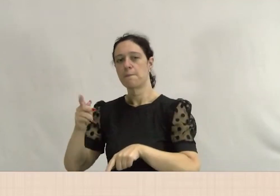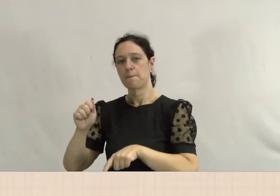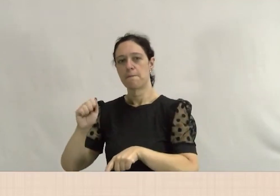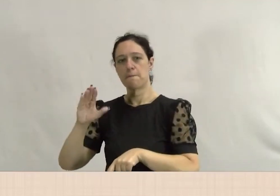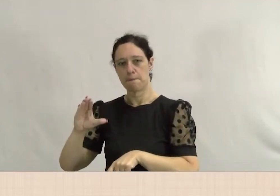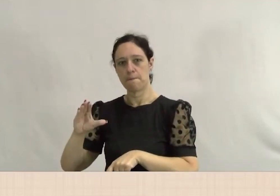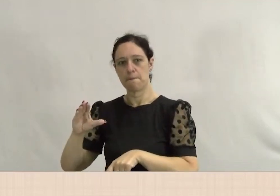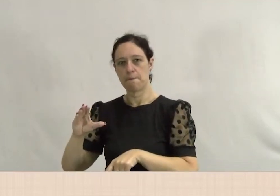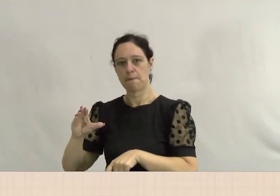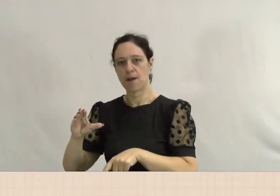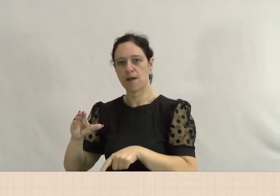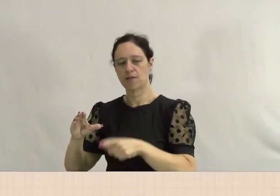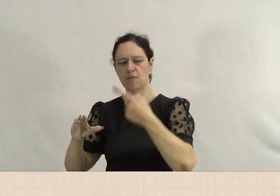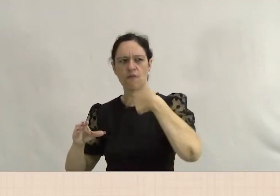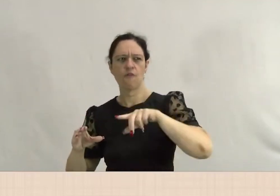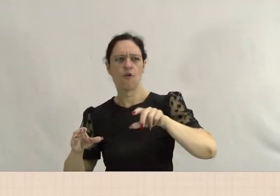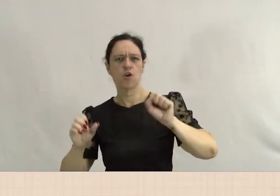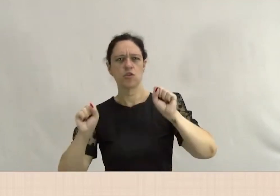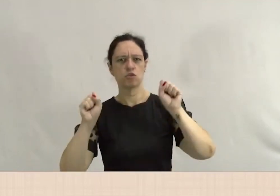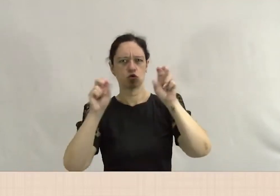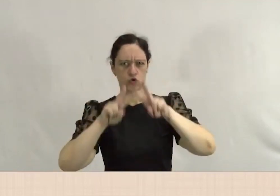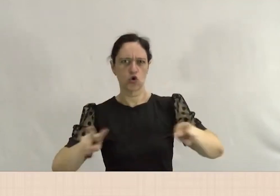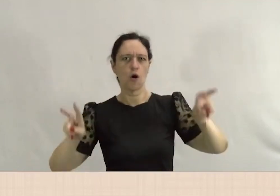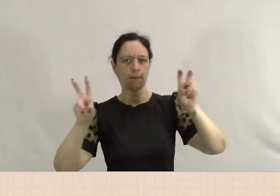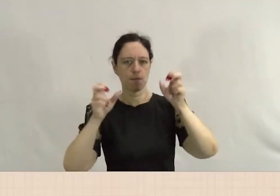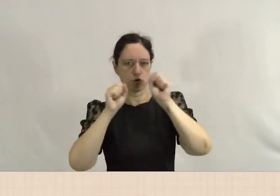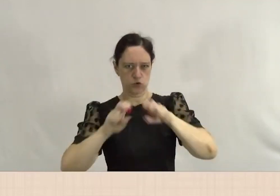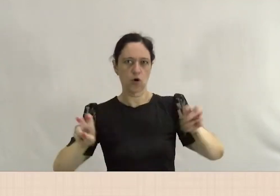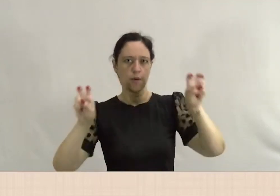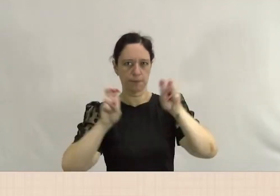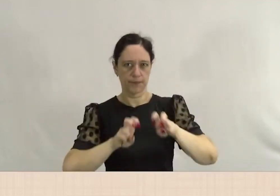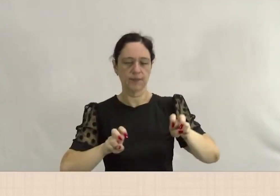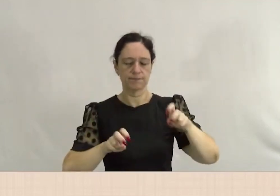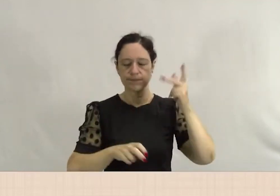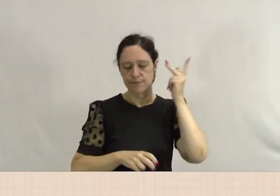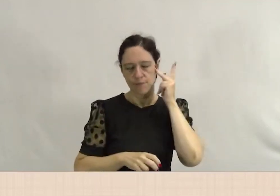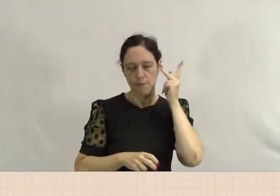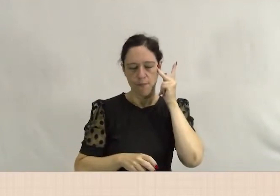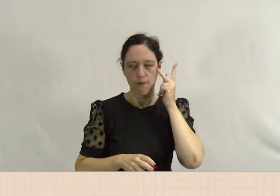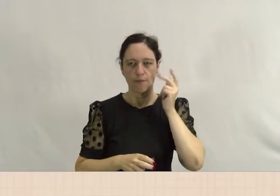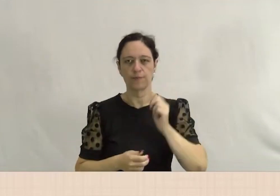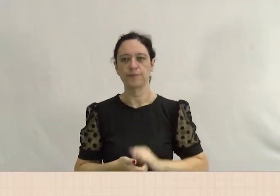foram para shopping na Avenida Paulista, São Paulo,